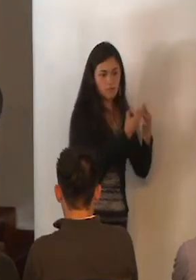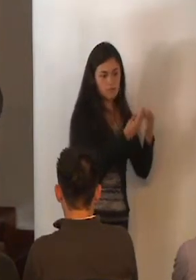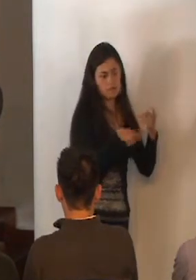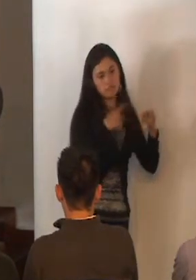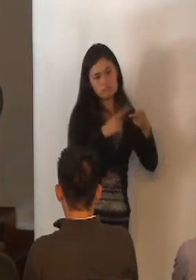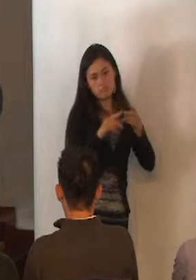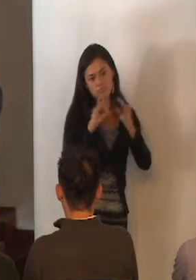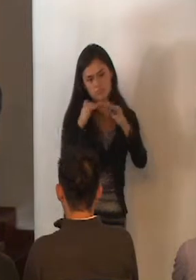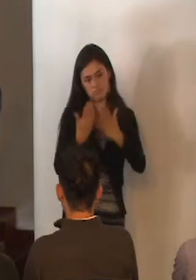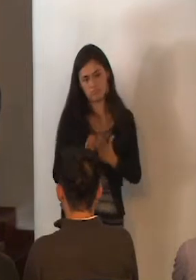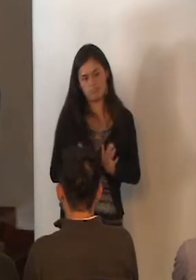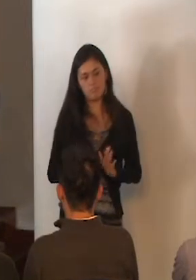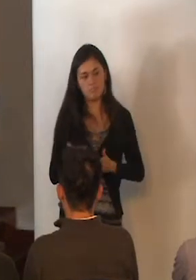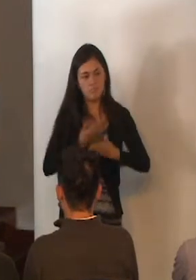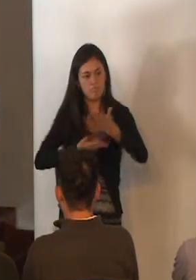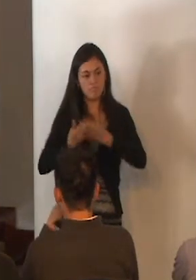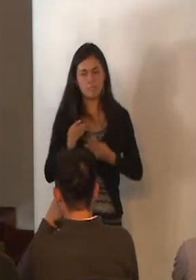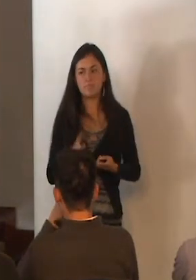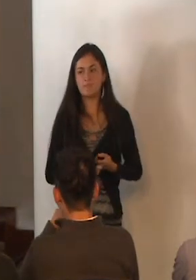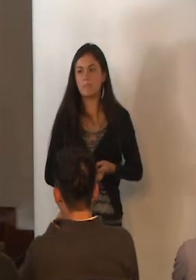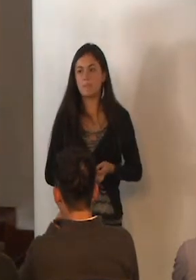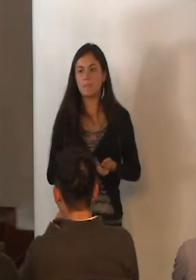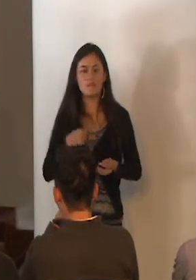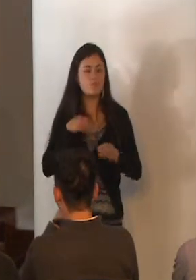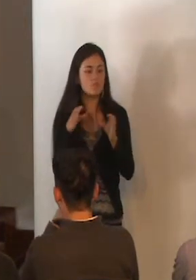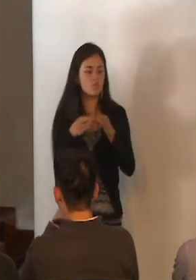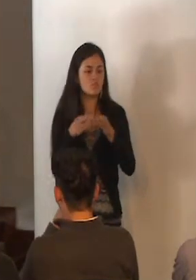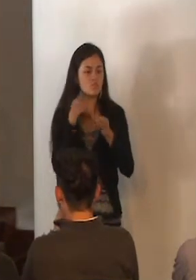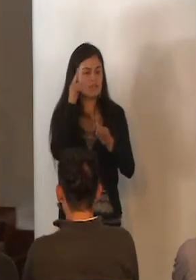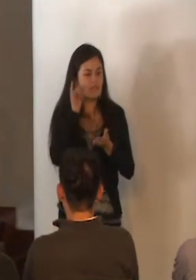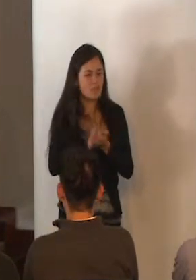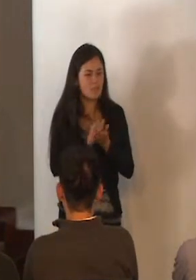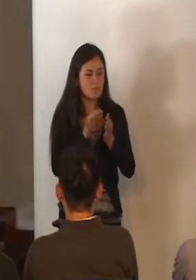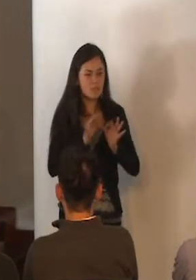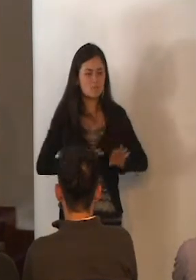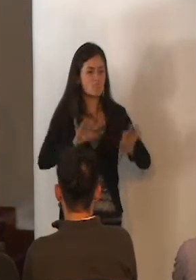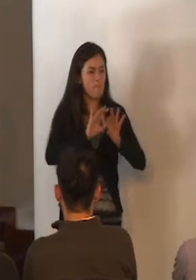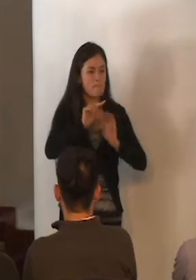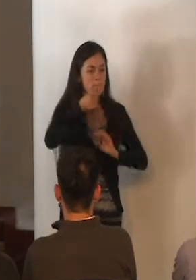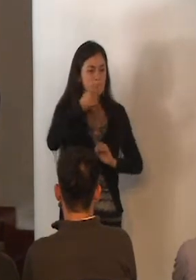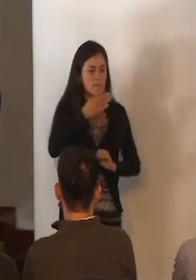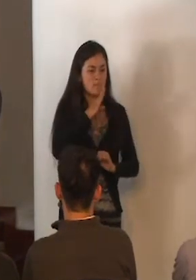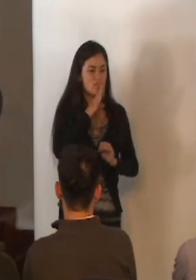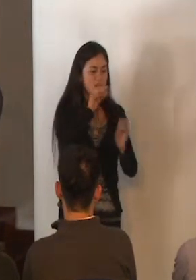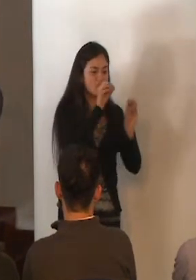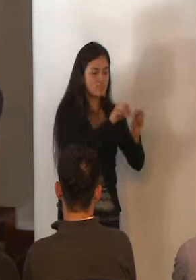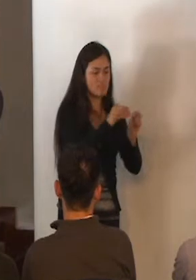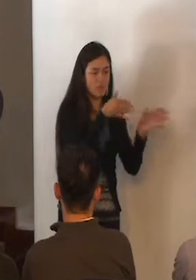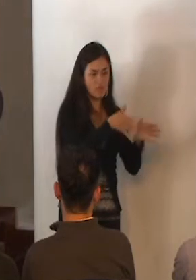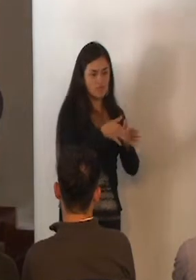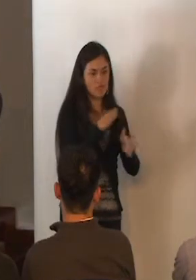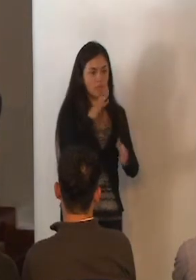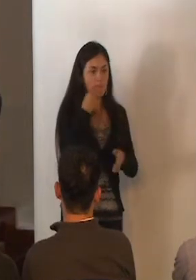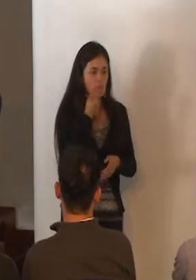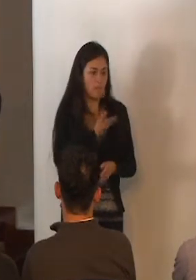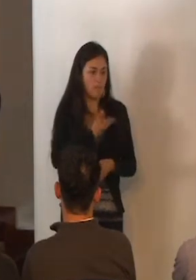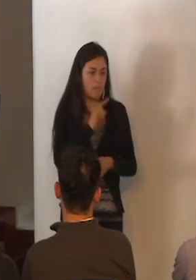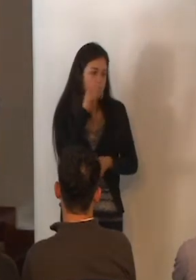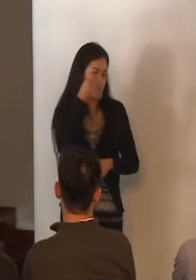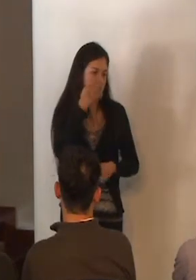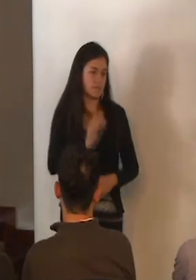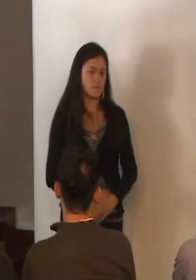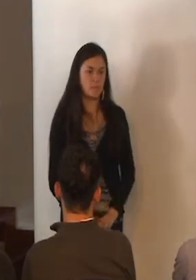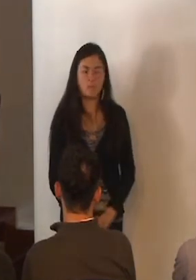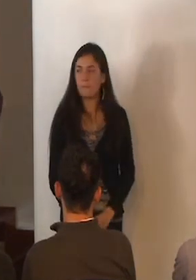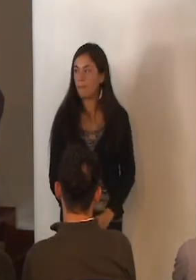escolar. Consideramos entonces que los padres de familia son los pilares en el momento de la educación. Nosotros pues, trajimos